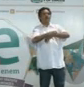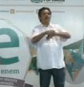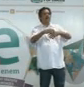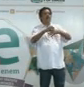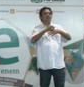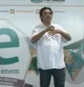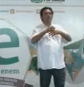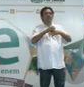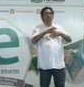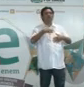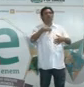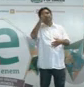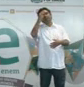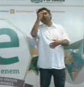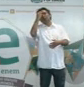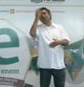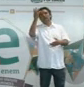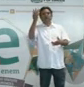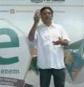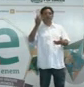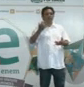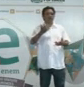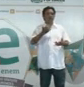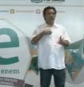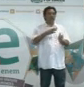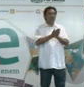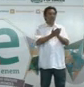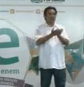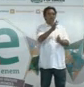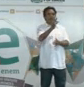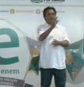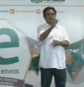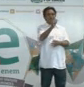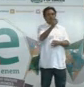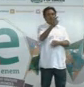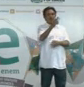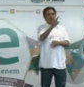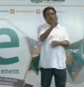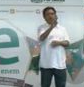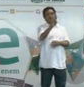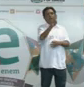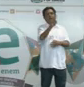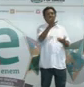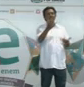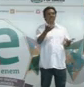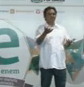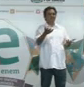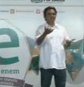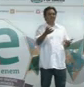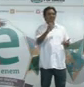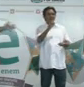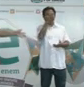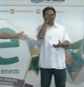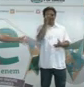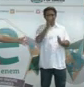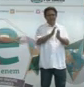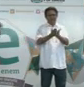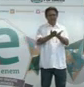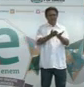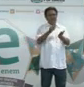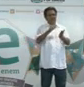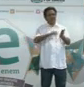memórias póstumas. O livro é dedicado a um tapuru, e aí o que você acha? Se a pessoa dedica um livro,